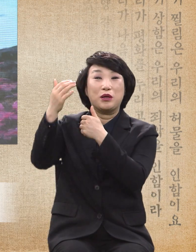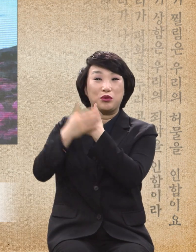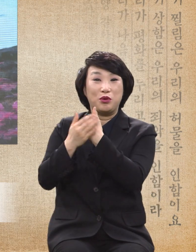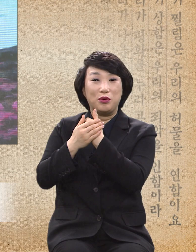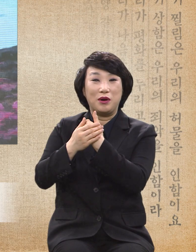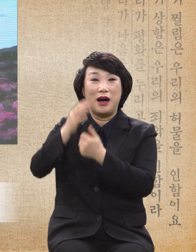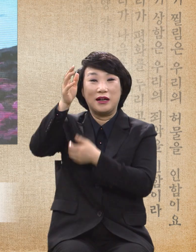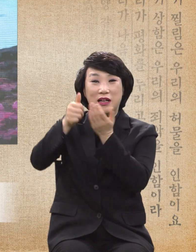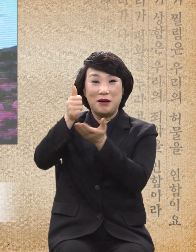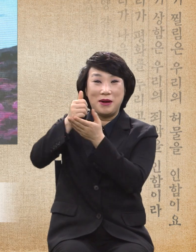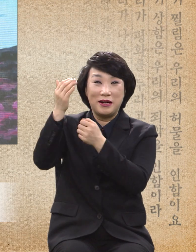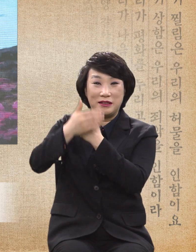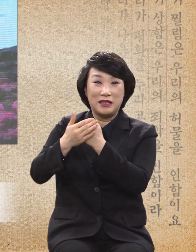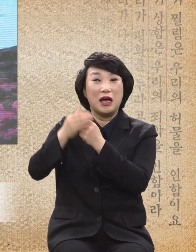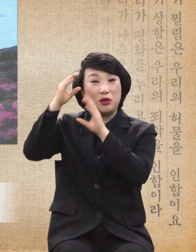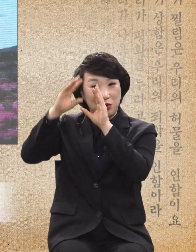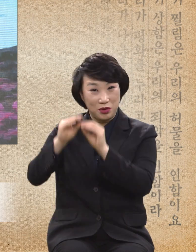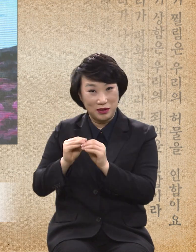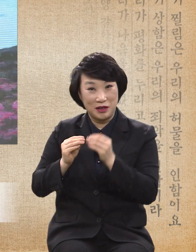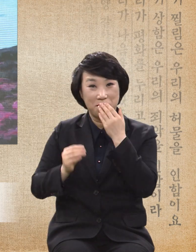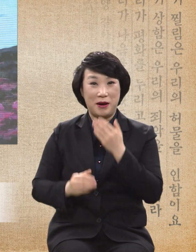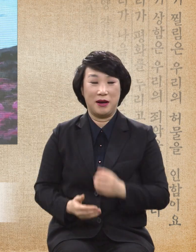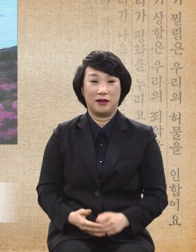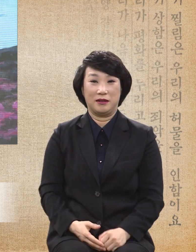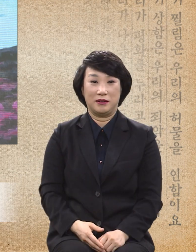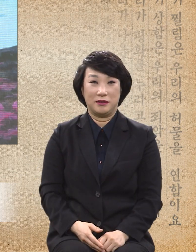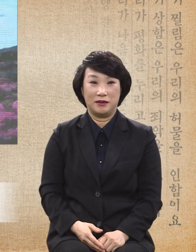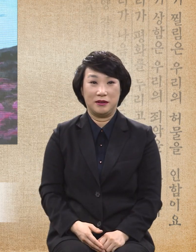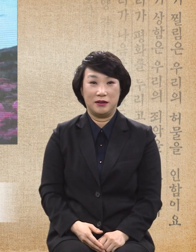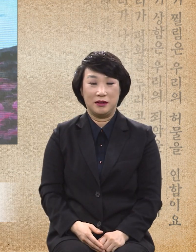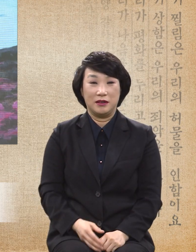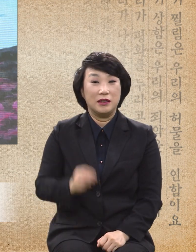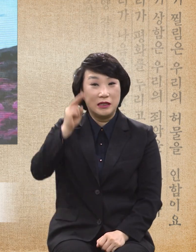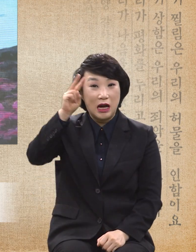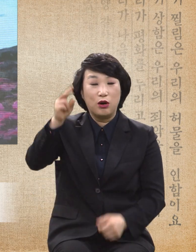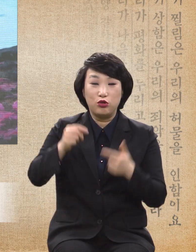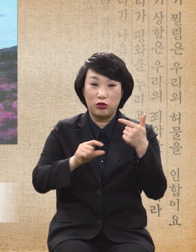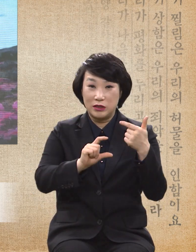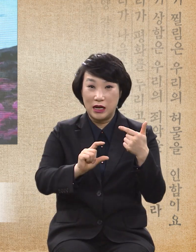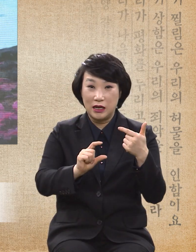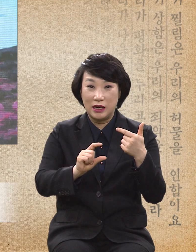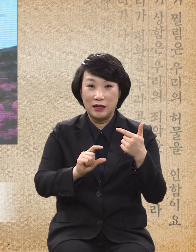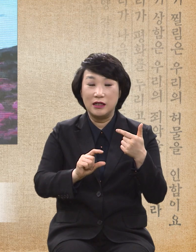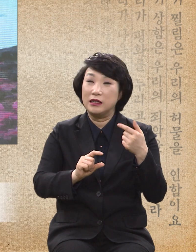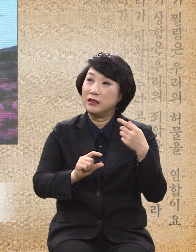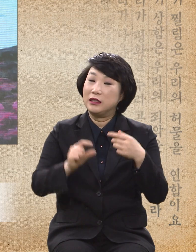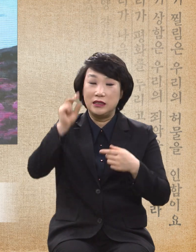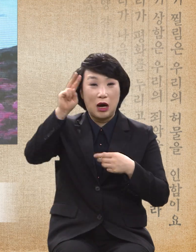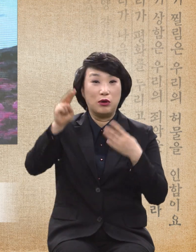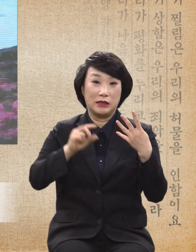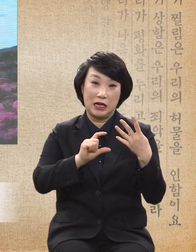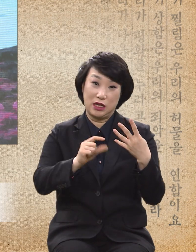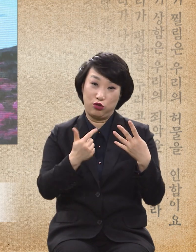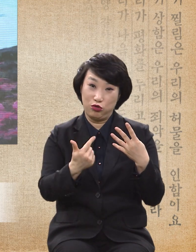도우시는 하나님의 은혜에 동의할 수 있습니다. 야고보서 4장 6절로 8절에